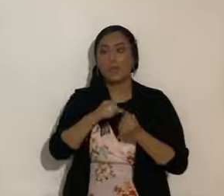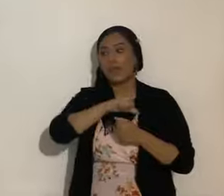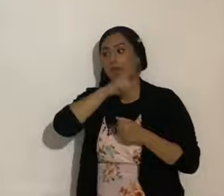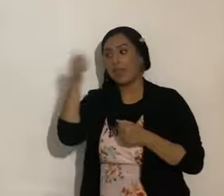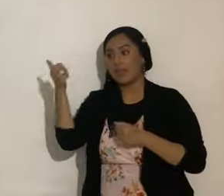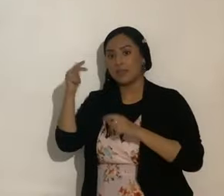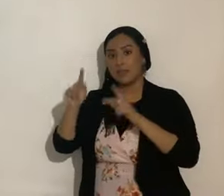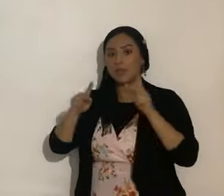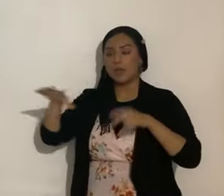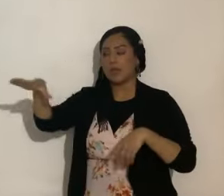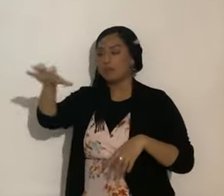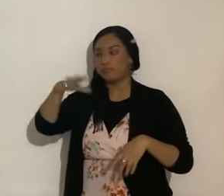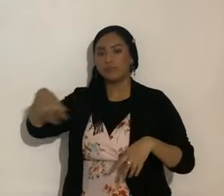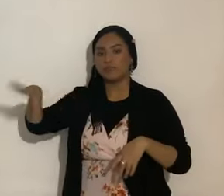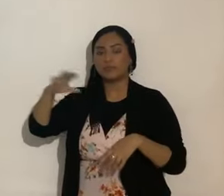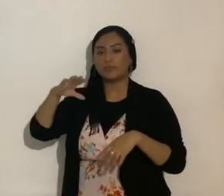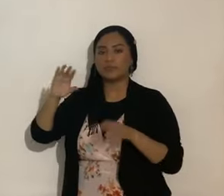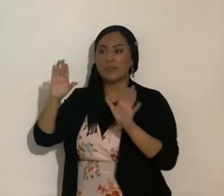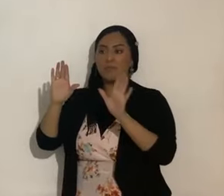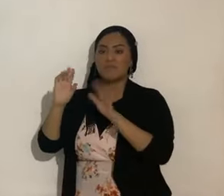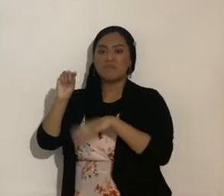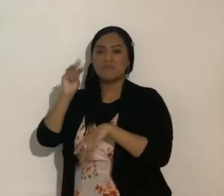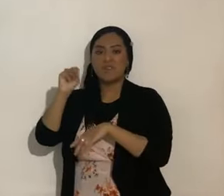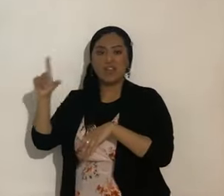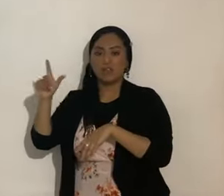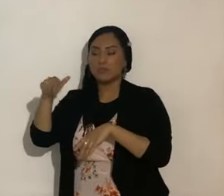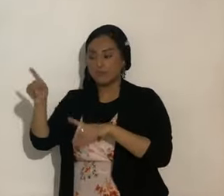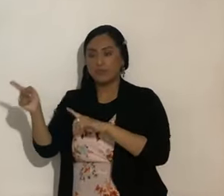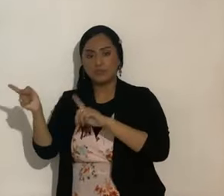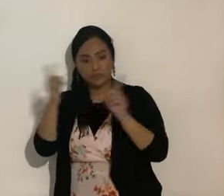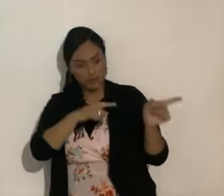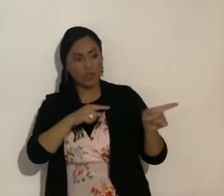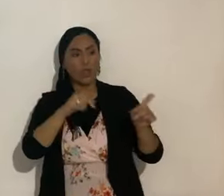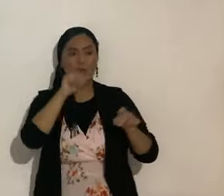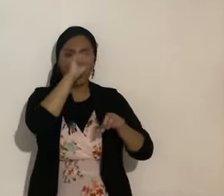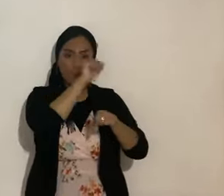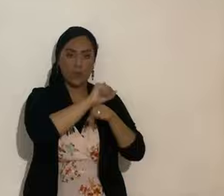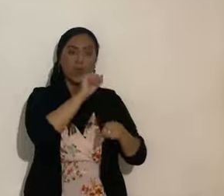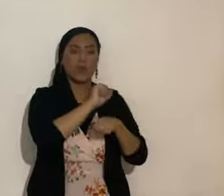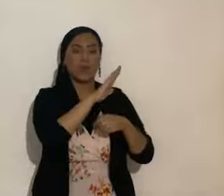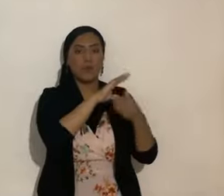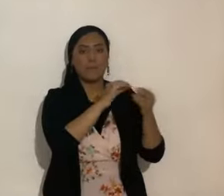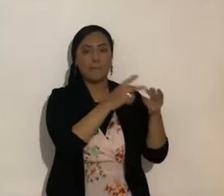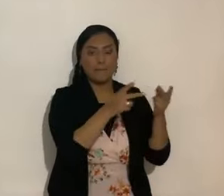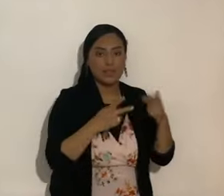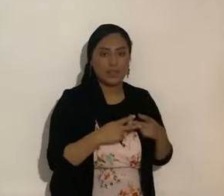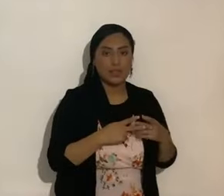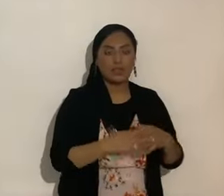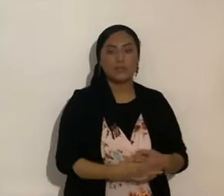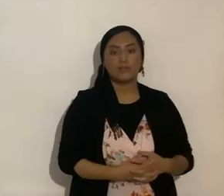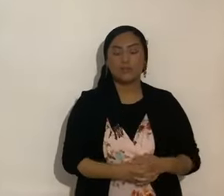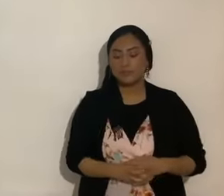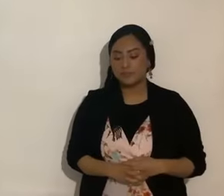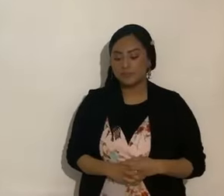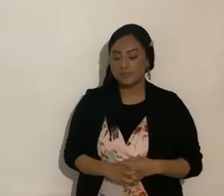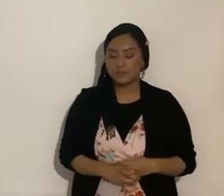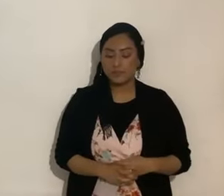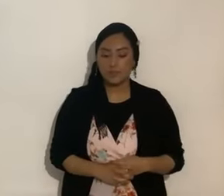estaban en la plaza, ya lo vimos, para que también fuesen a trabajar a su viña. Ahora, mucha